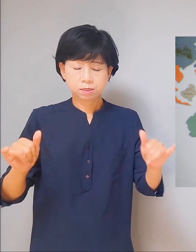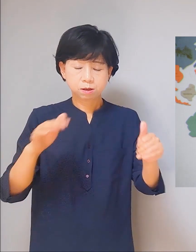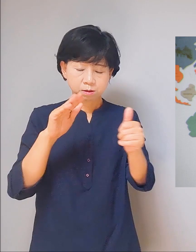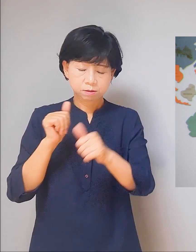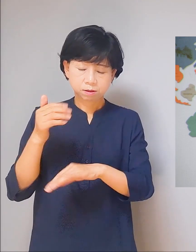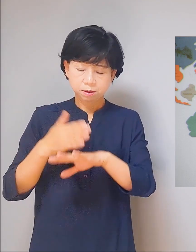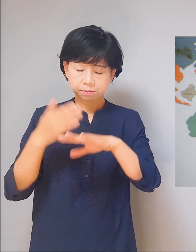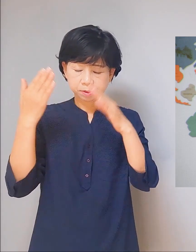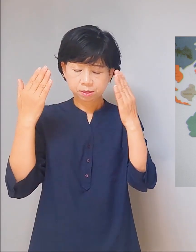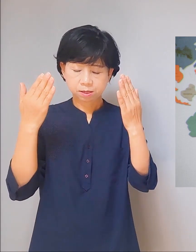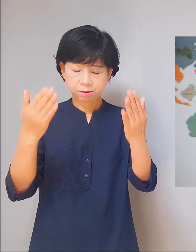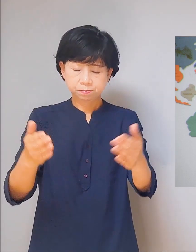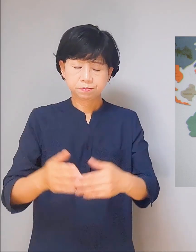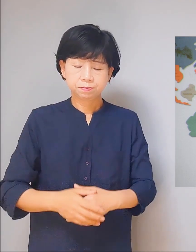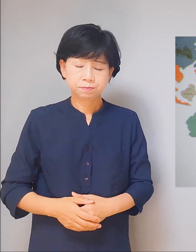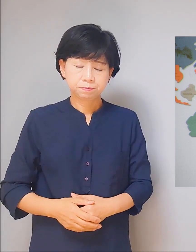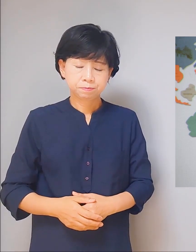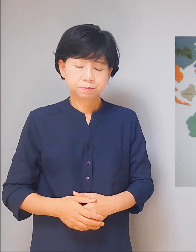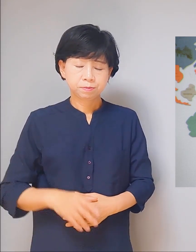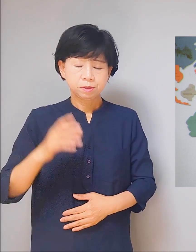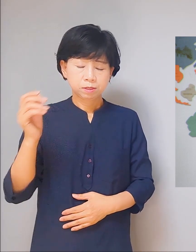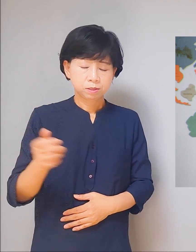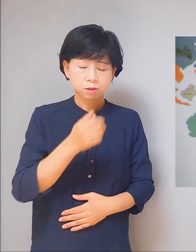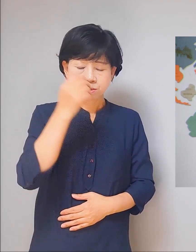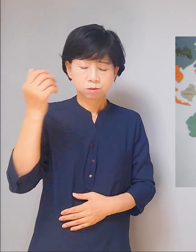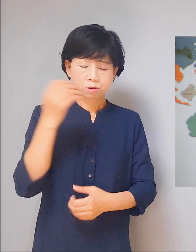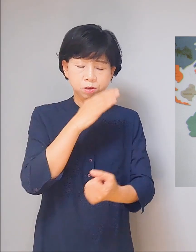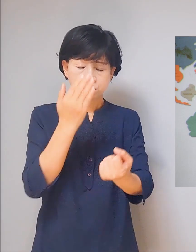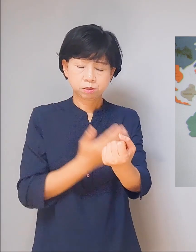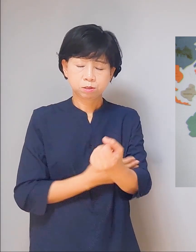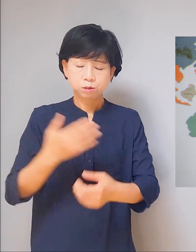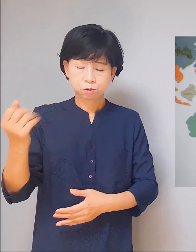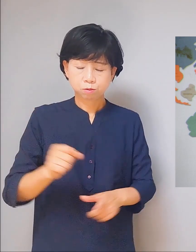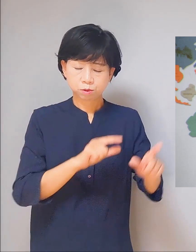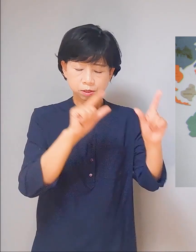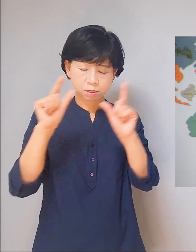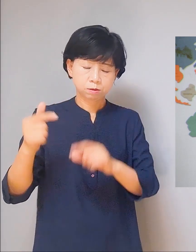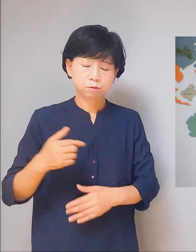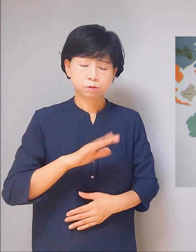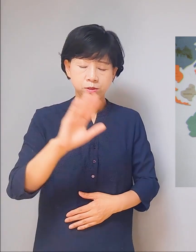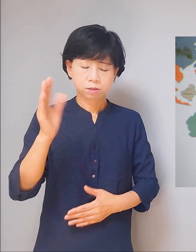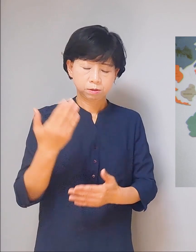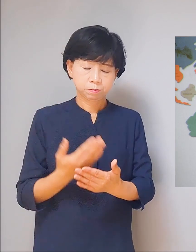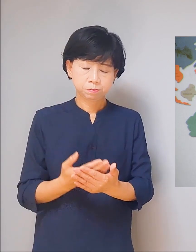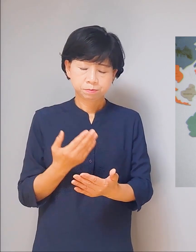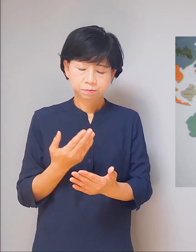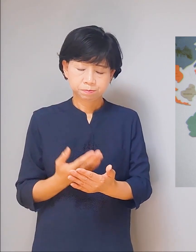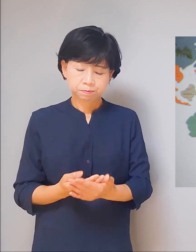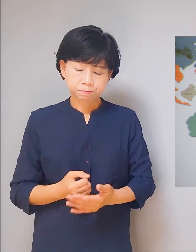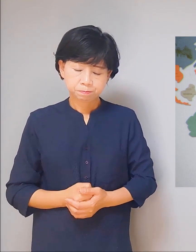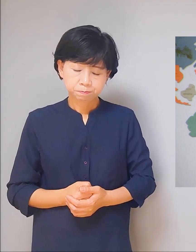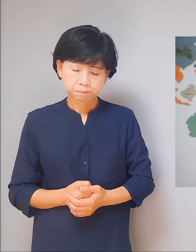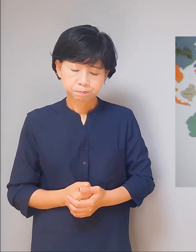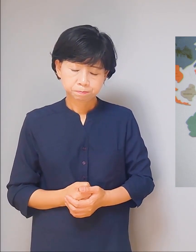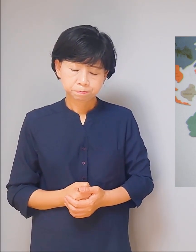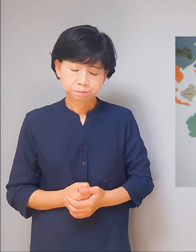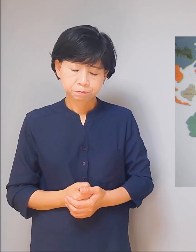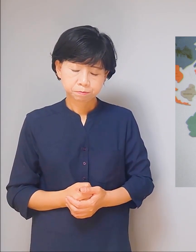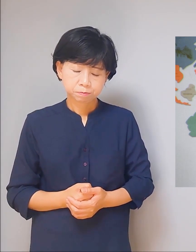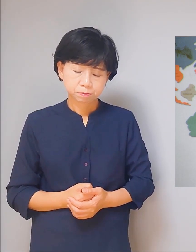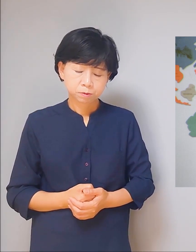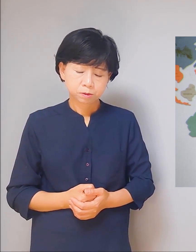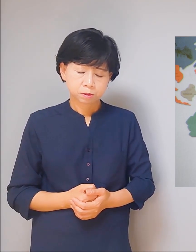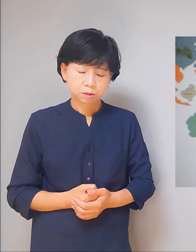해주셔서 감사합니다. 성령의 능력으로 말미암아 살아가는 우리들 되게 하여 주시옵소서.